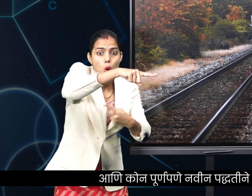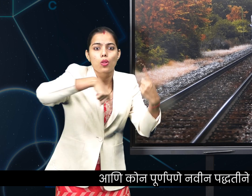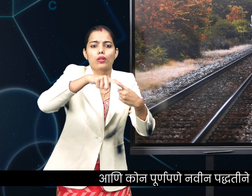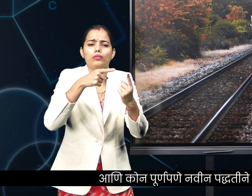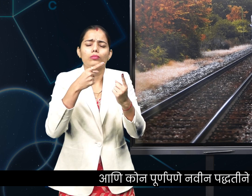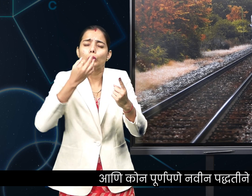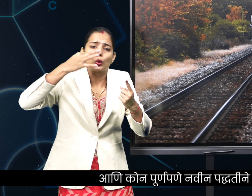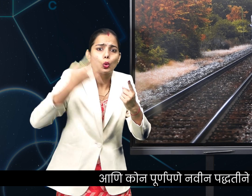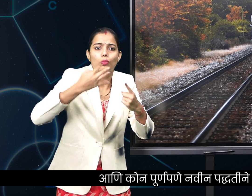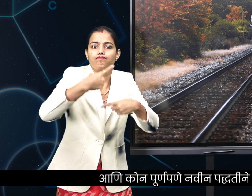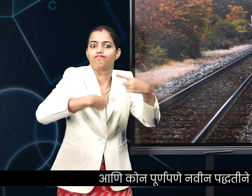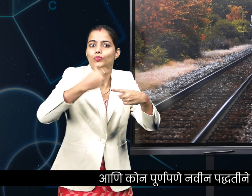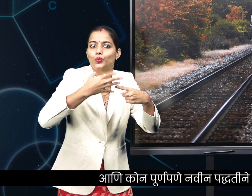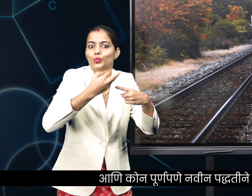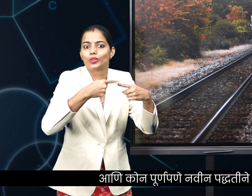पद्धतीने पाहण्यास मदत होईल.